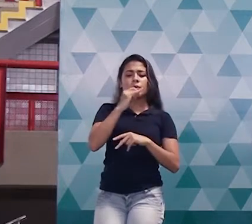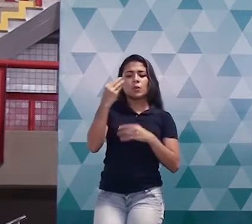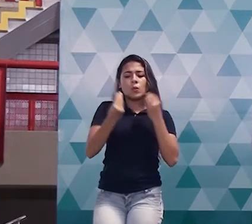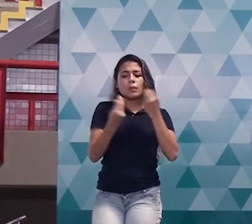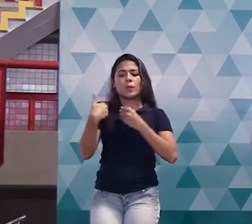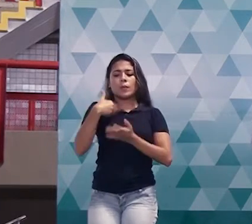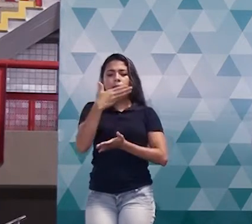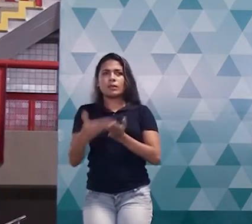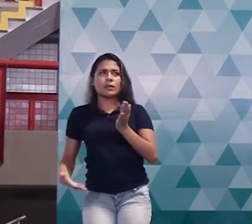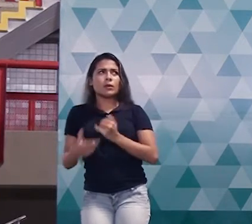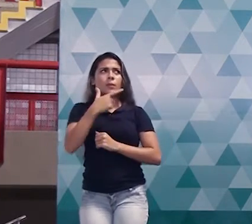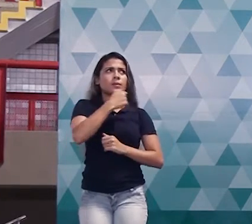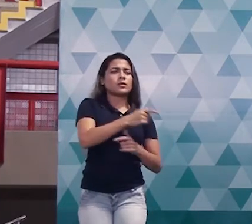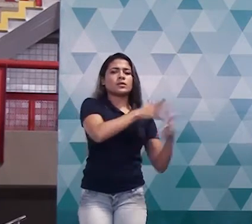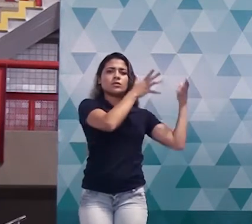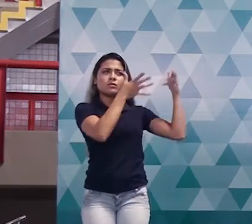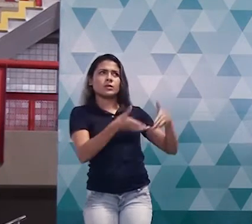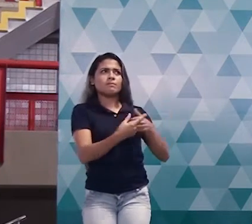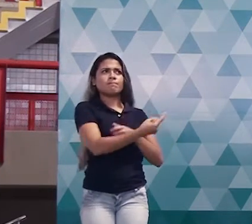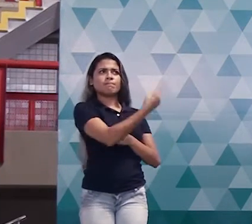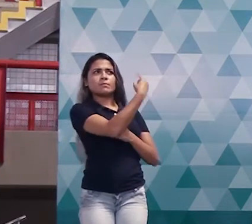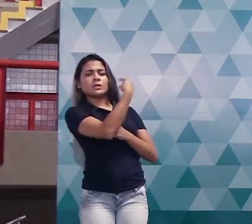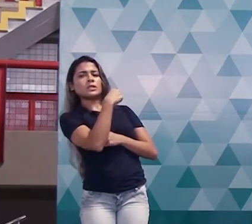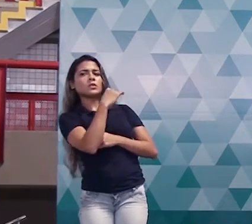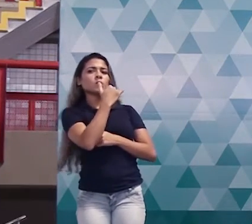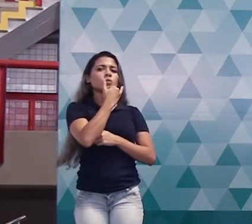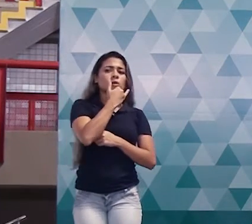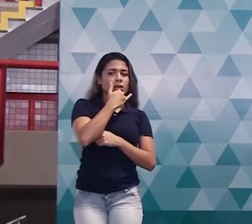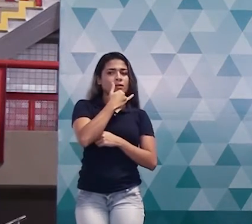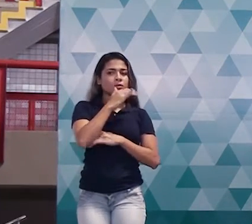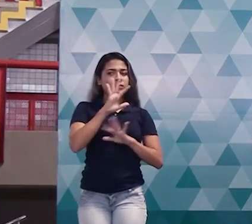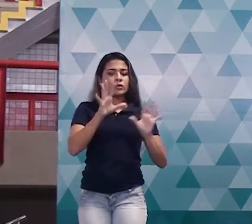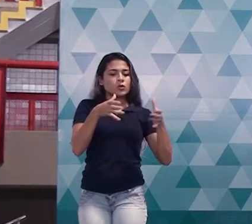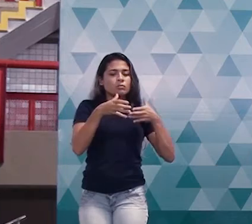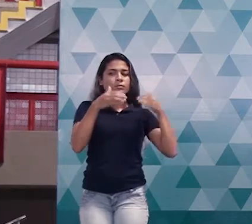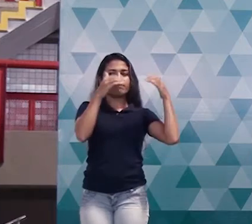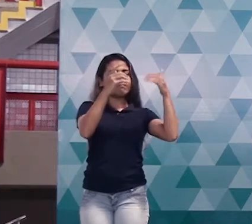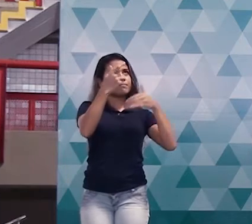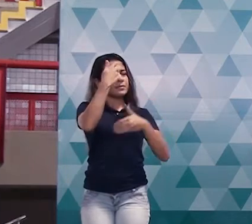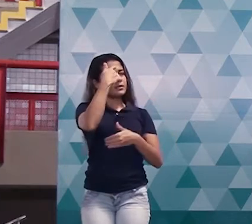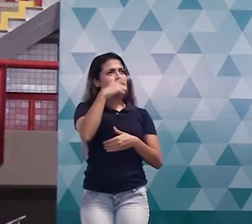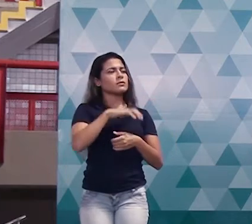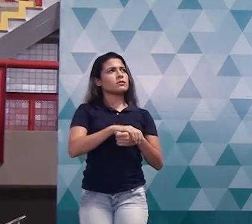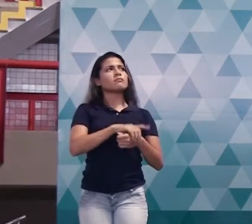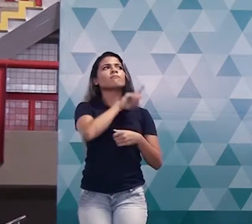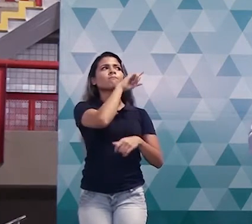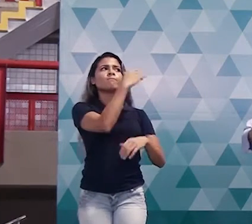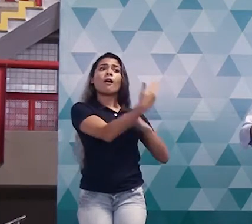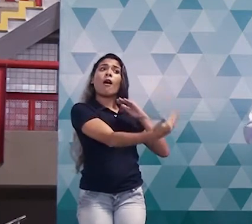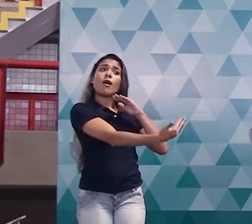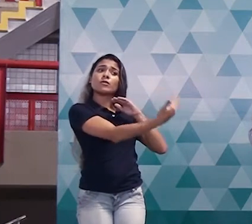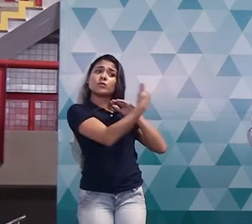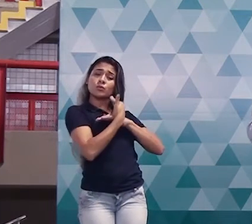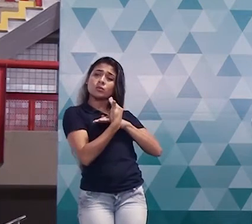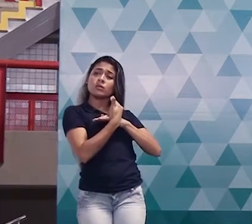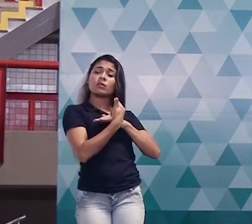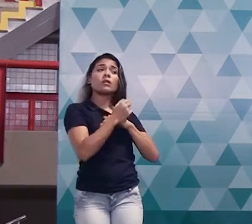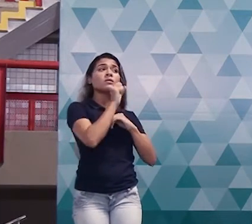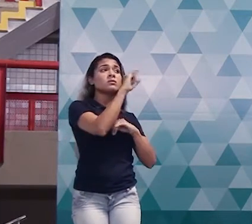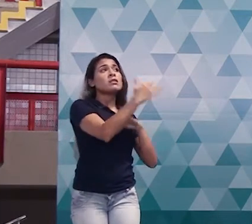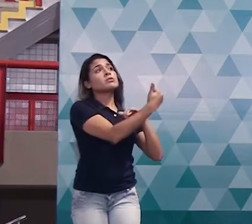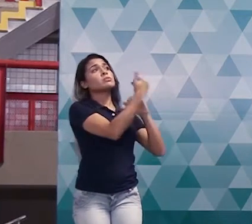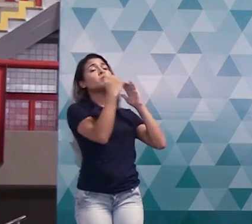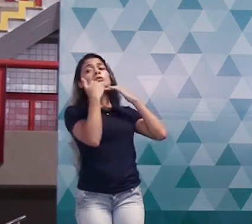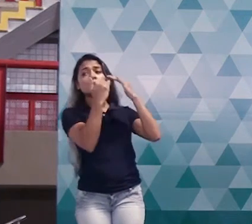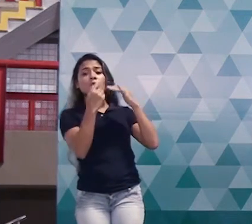Portuga que chega daqui para mandar na gente, ou Dom João governava em benefício da elite, ou a elite poderia se levantar e